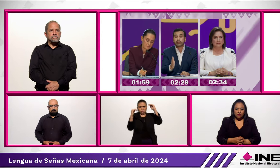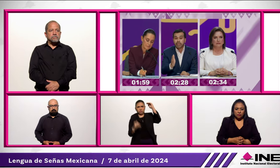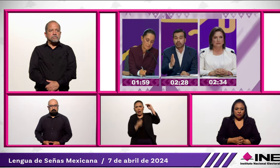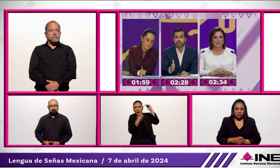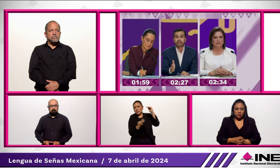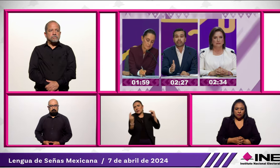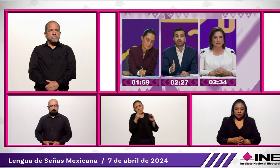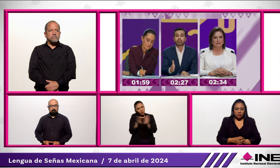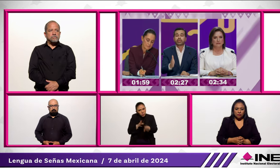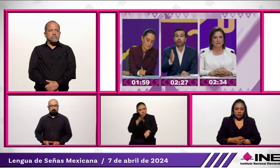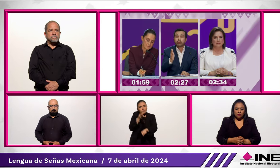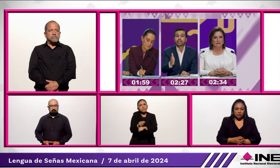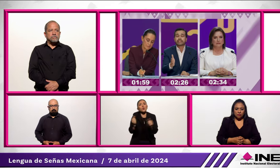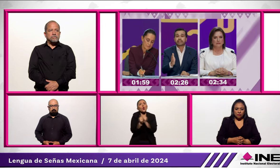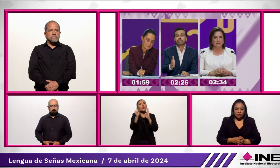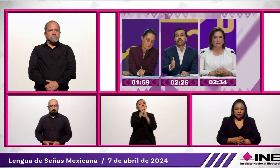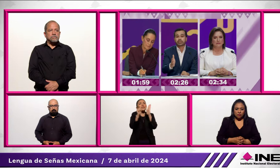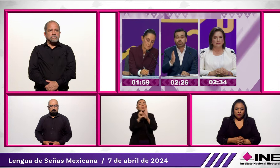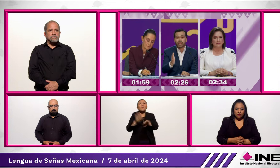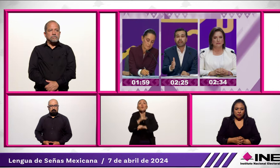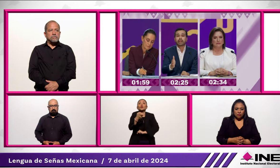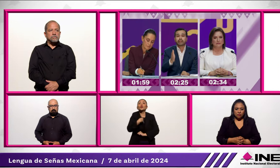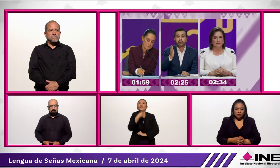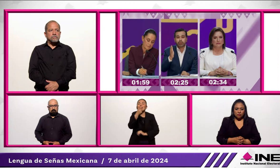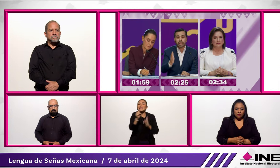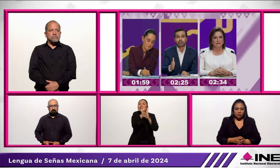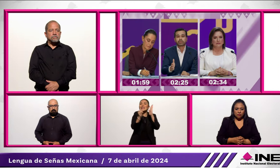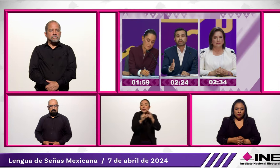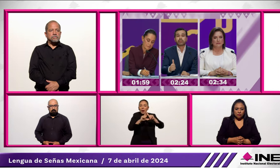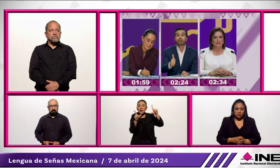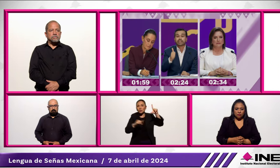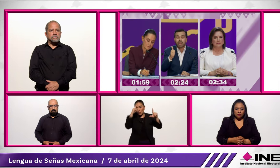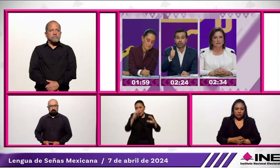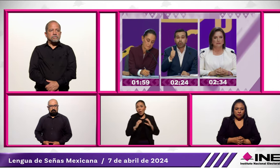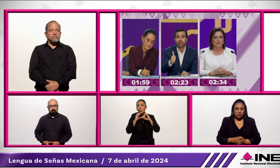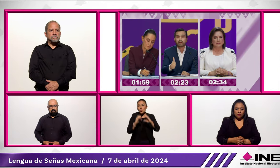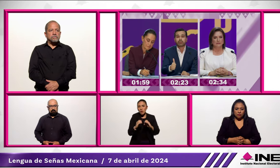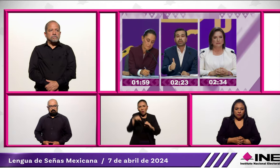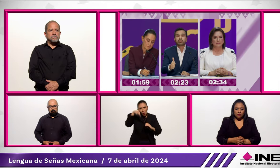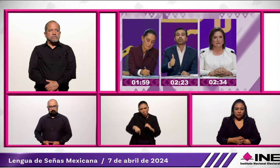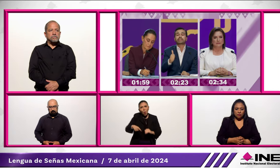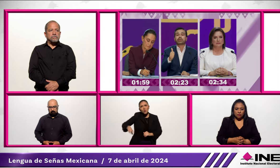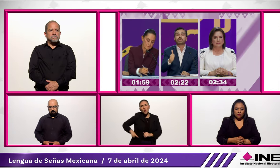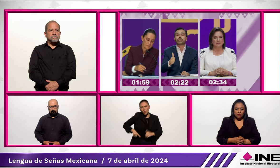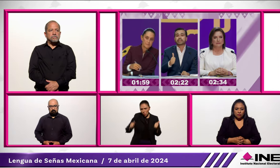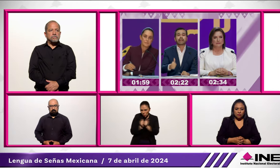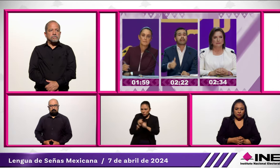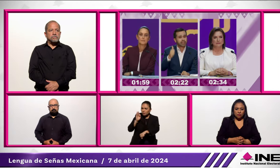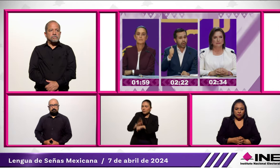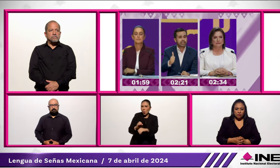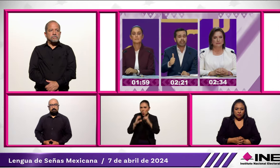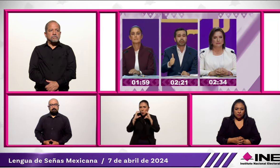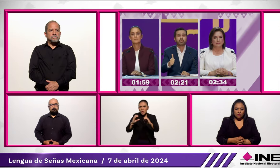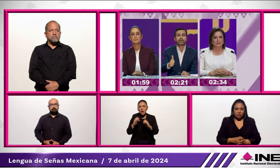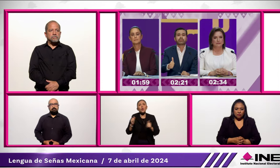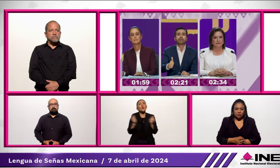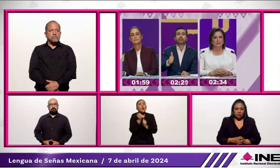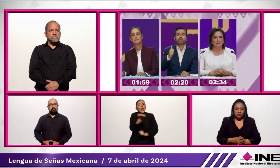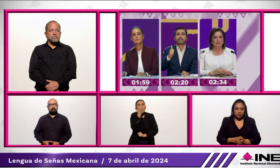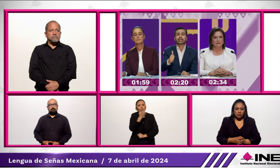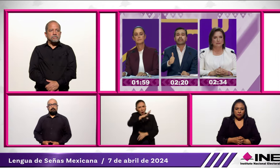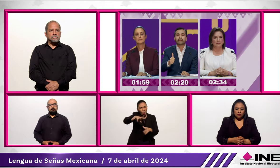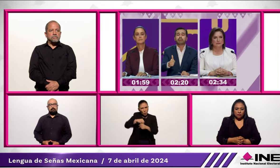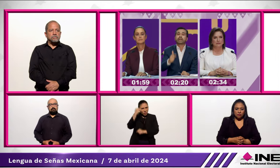arreglar sistémicamente. Por eso hablo del Sistema Nacional de Cuidados, de un Estado cuidador, de un Estado de bienestar, escuelas de tiempo